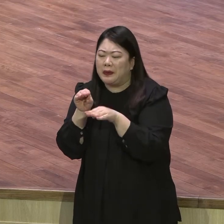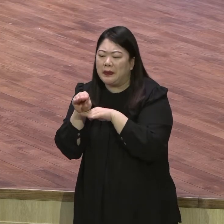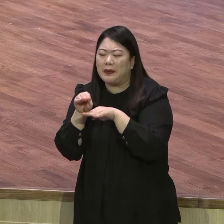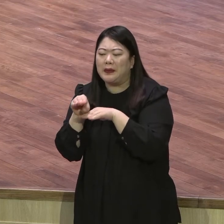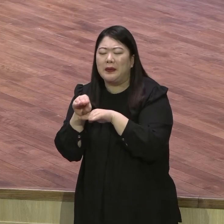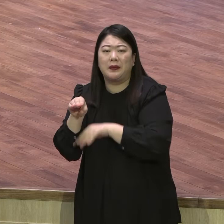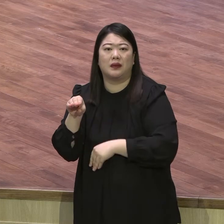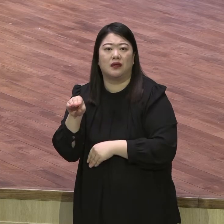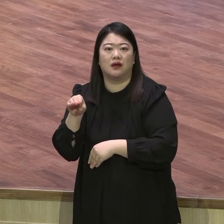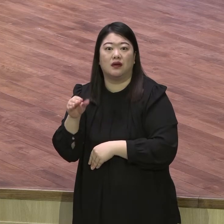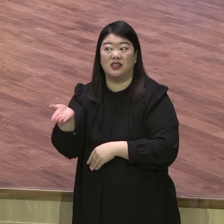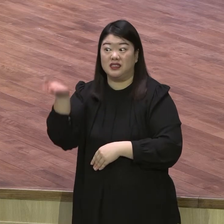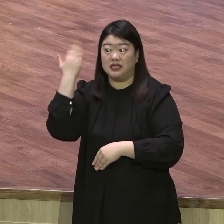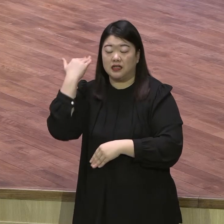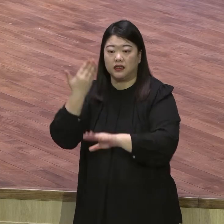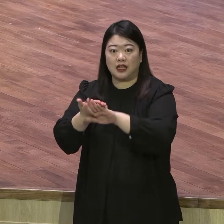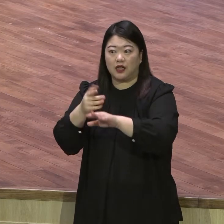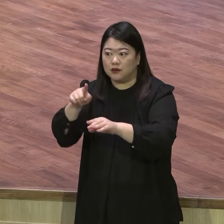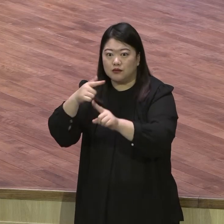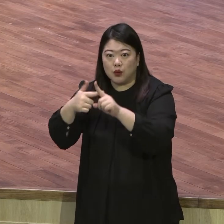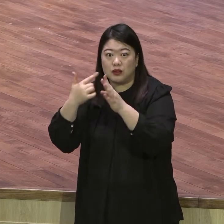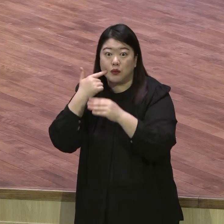당시 합동적 강선우의